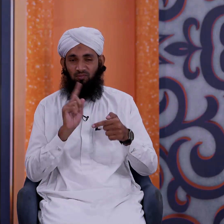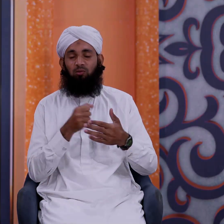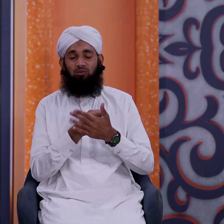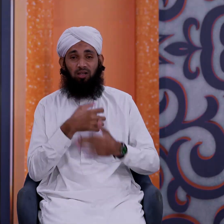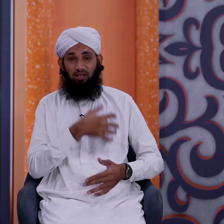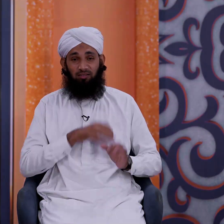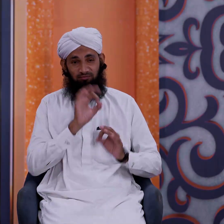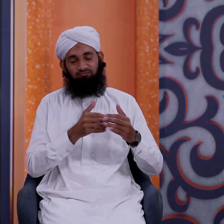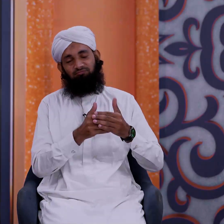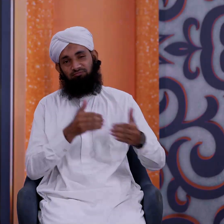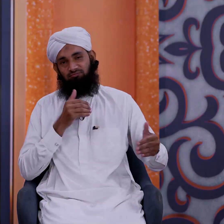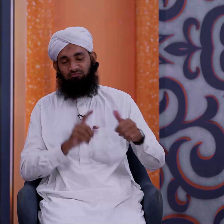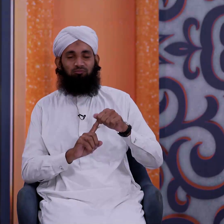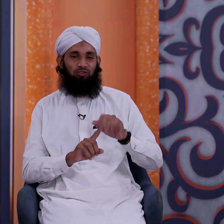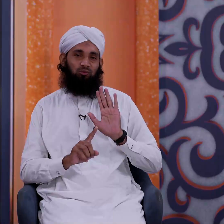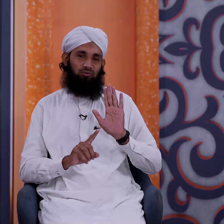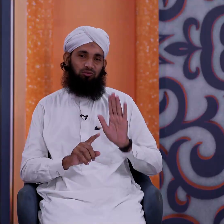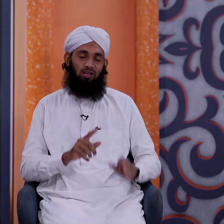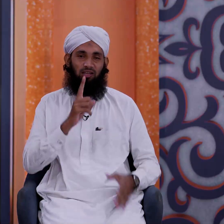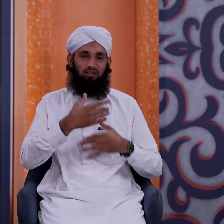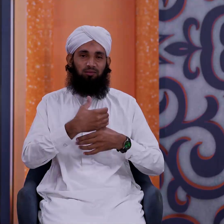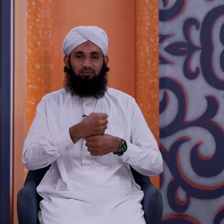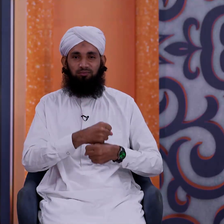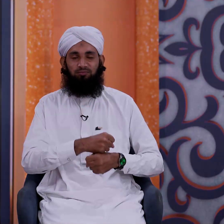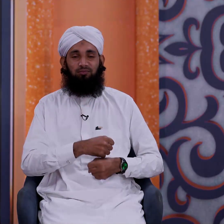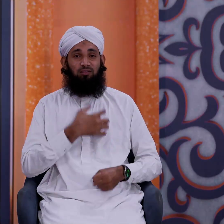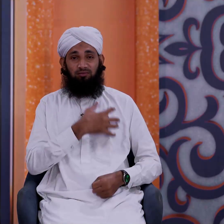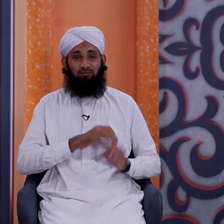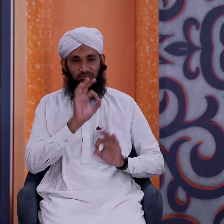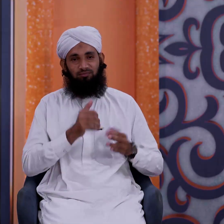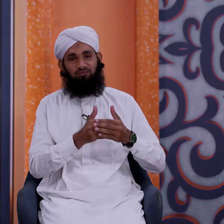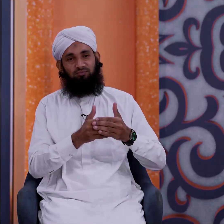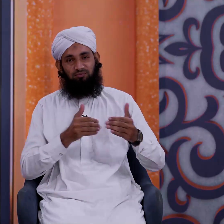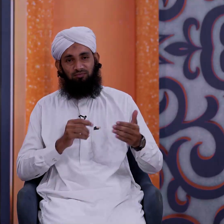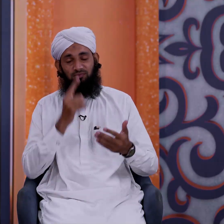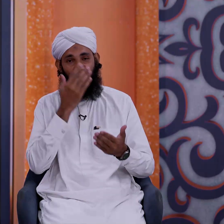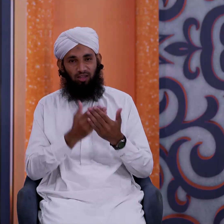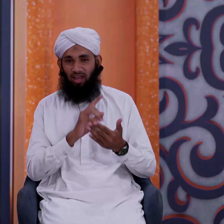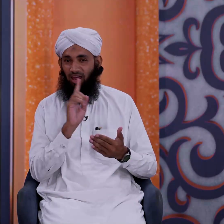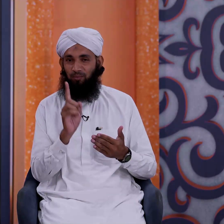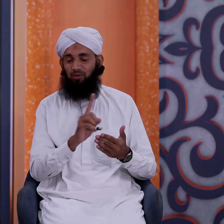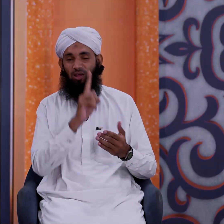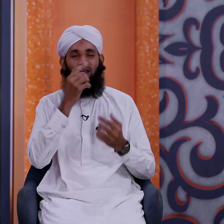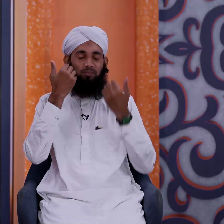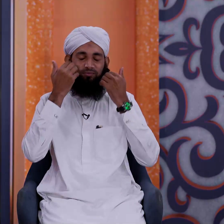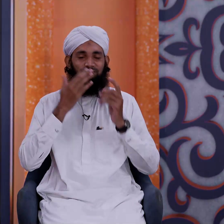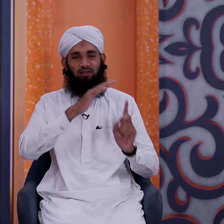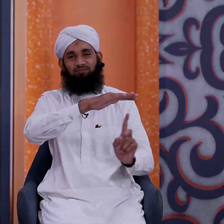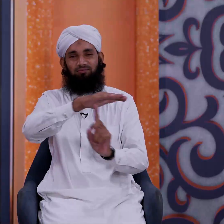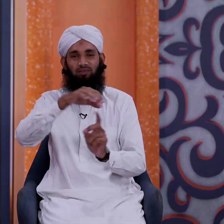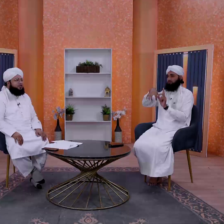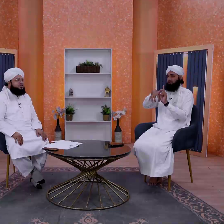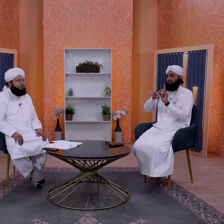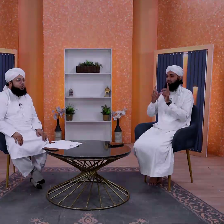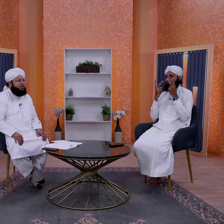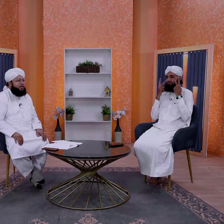سے بچنا ہے اور حسد سے بچنا ہے. اللہ پاک ہمیں حسد سے بچنے کی توفیق عطا فرمائے. اپنا بہت سارا خیال رکھیے گا, مدنی چینل دیکھتے رہیے